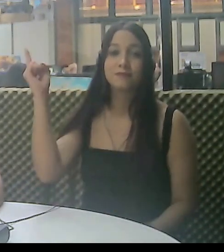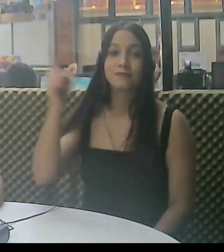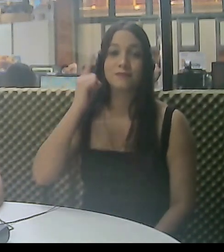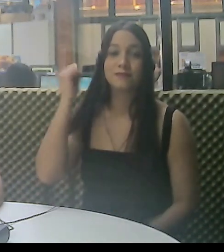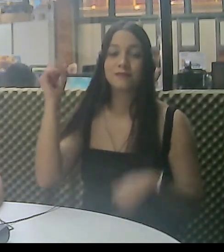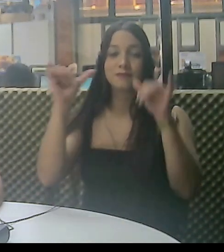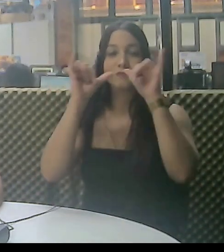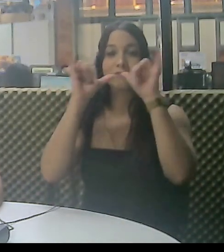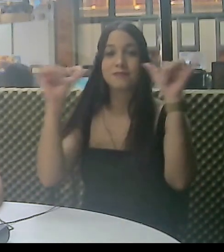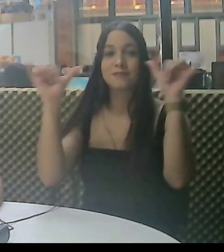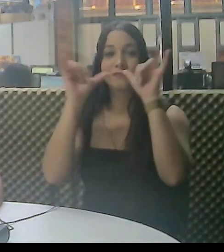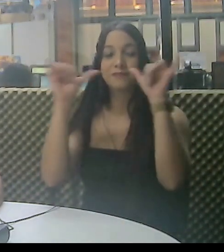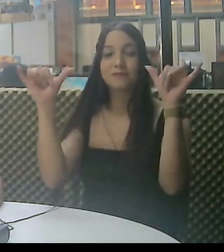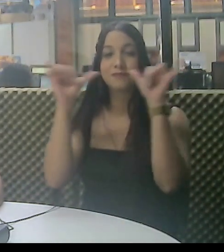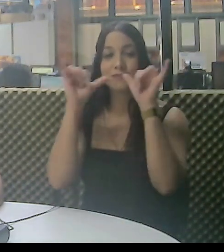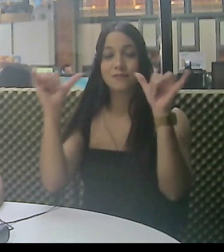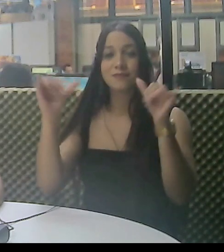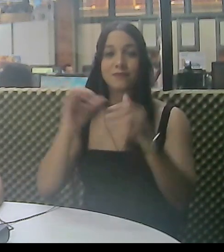Giro de